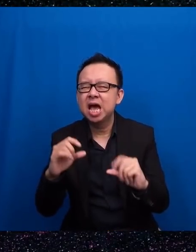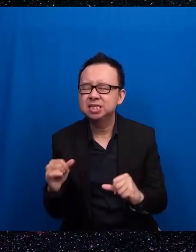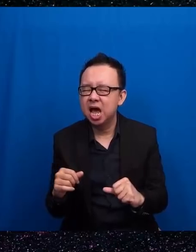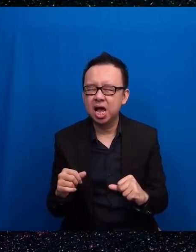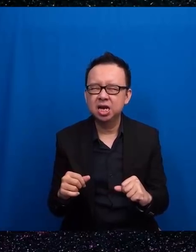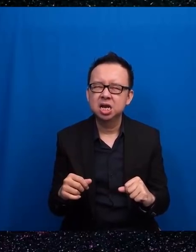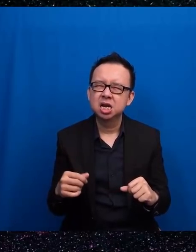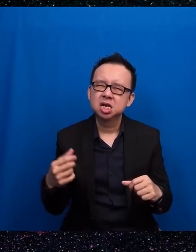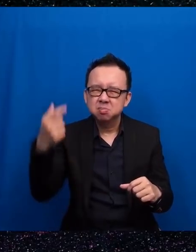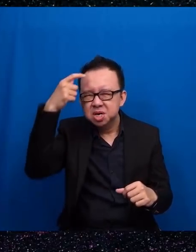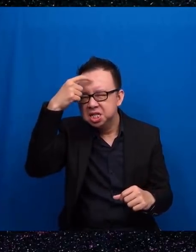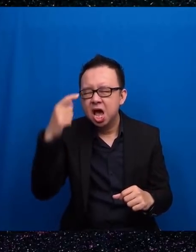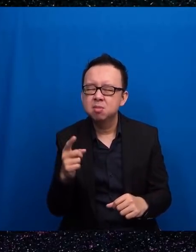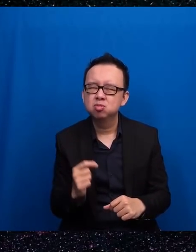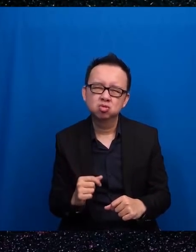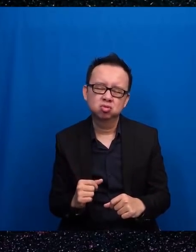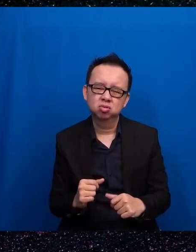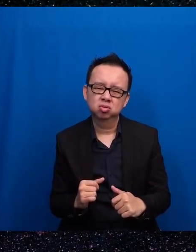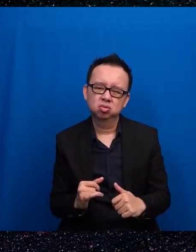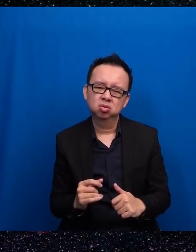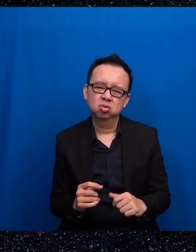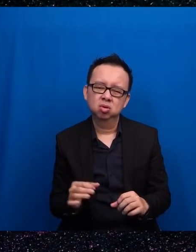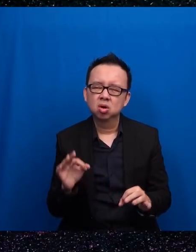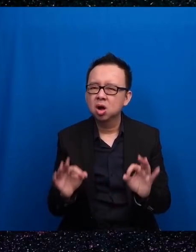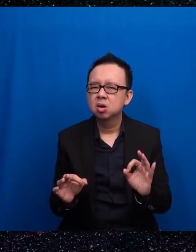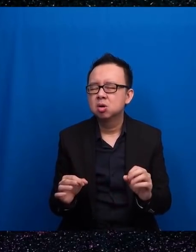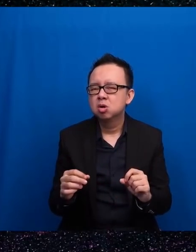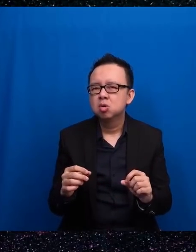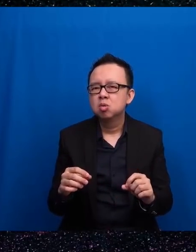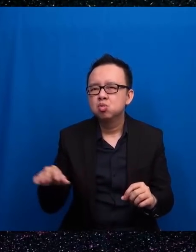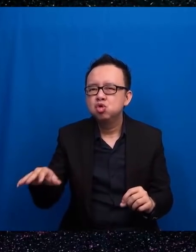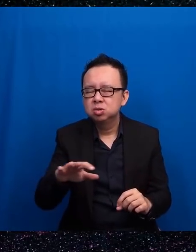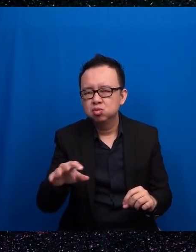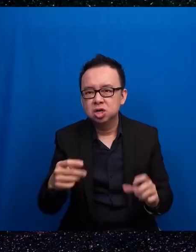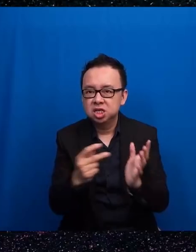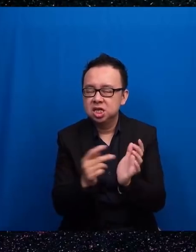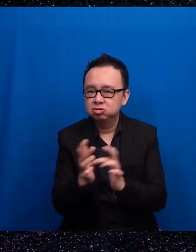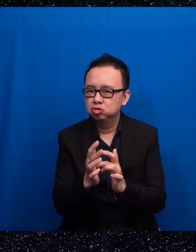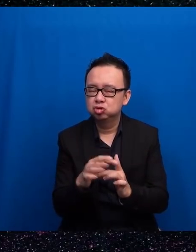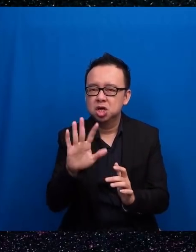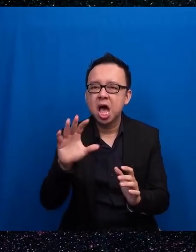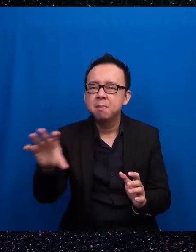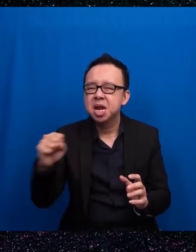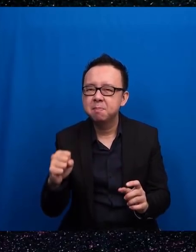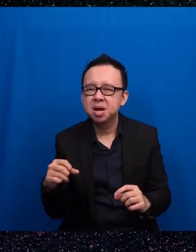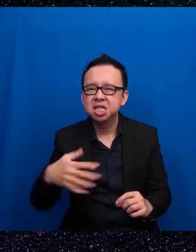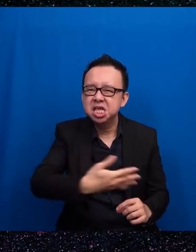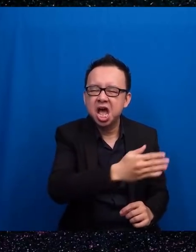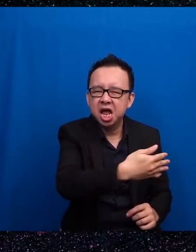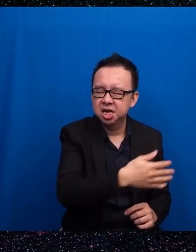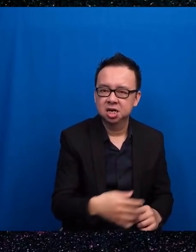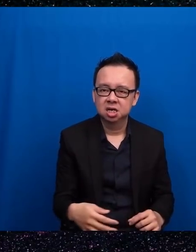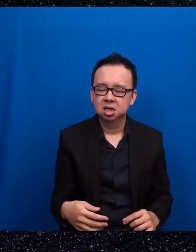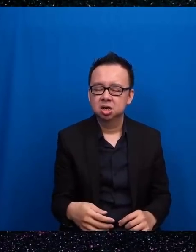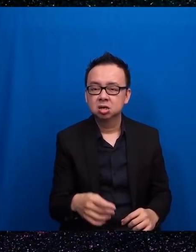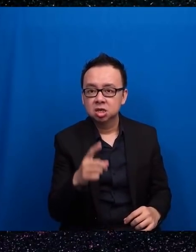Kalau rasul-rasul tidak dapat ikan, murid-murid Yesus pergi ke pantai. Pakai waktu yang ada, sekalian untuk kencangkan